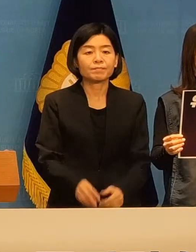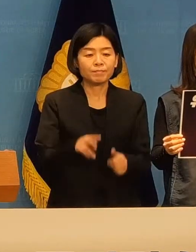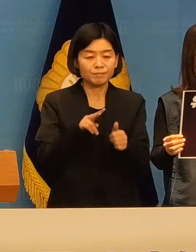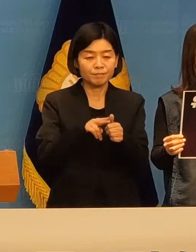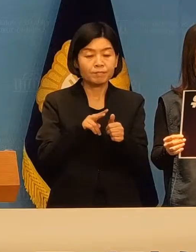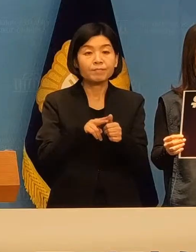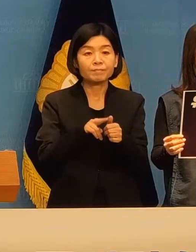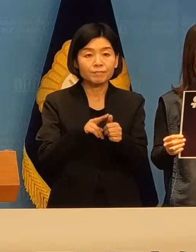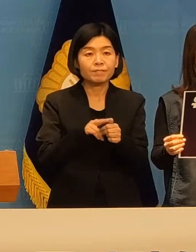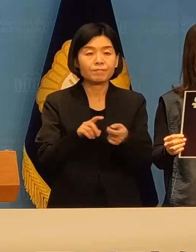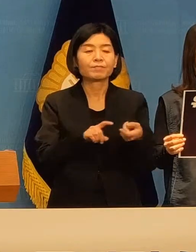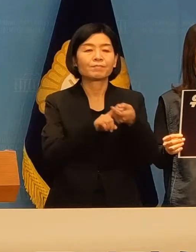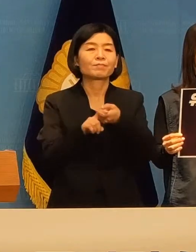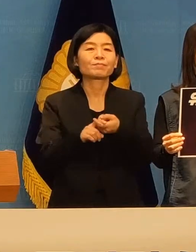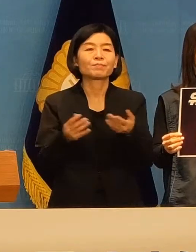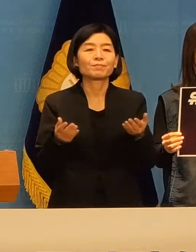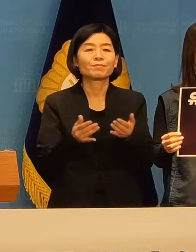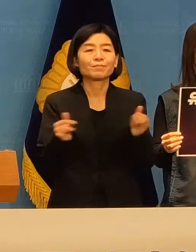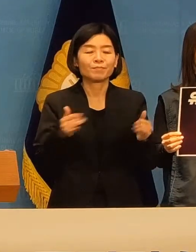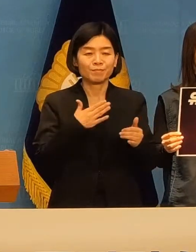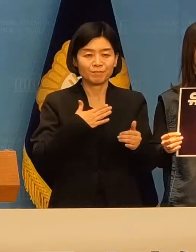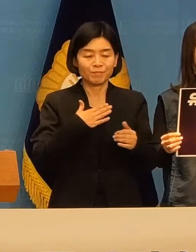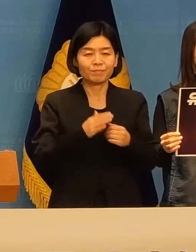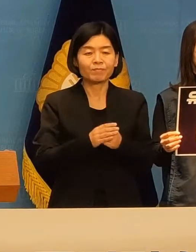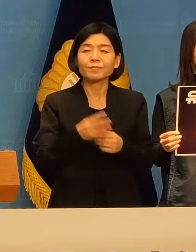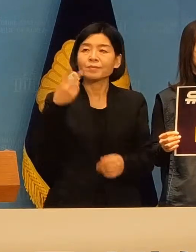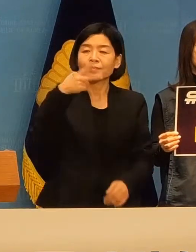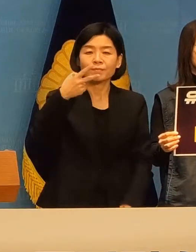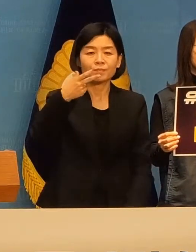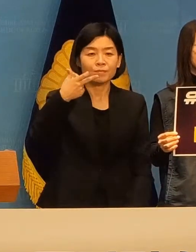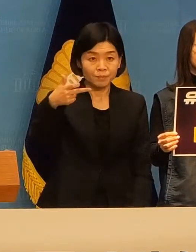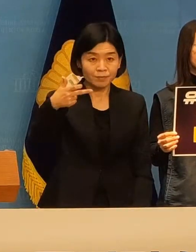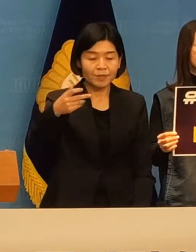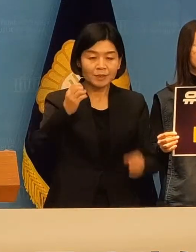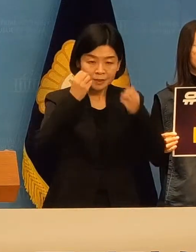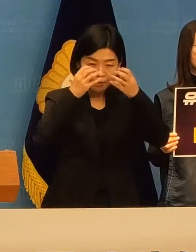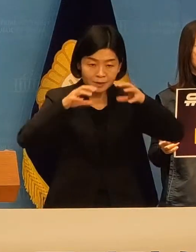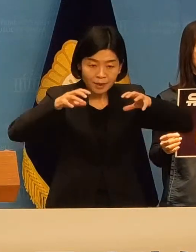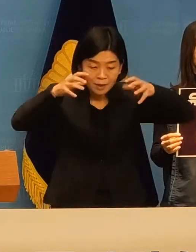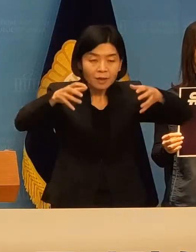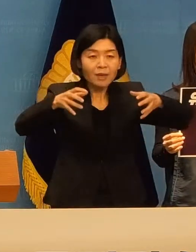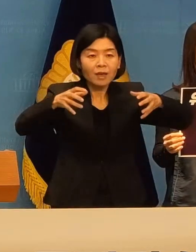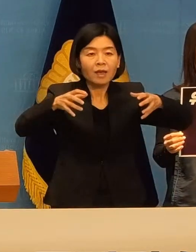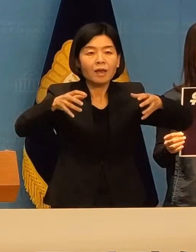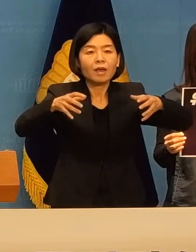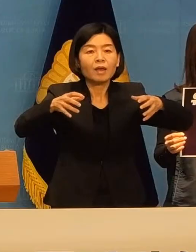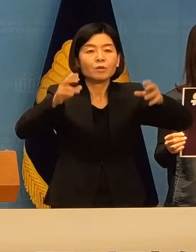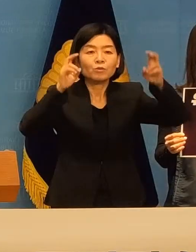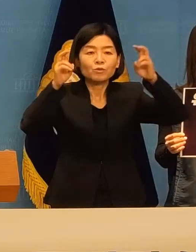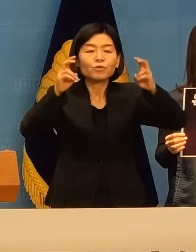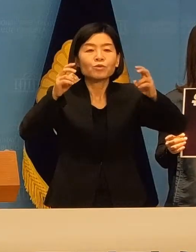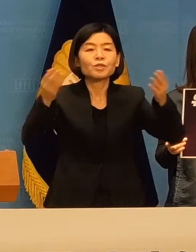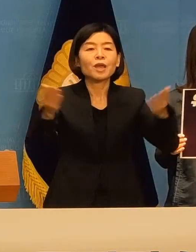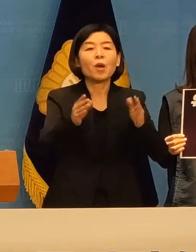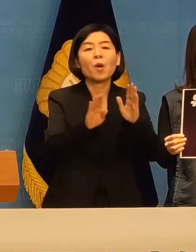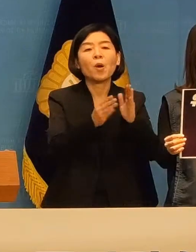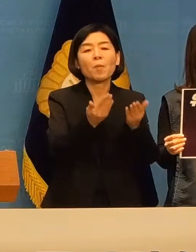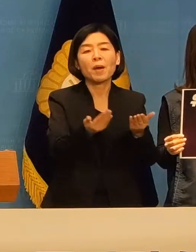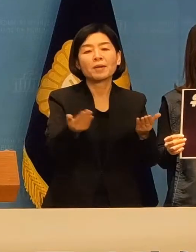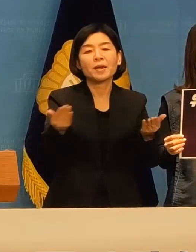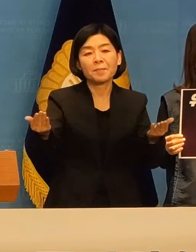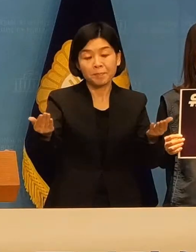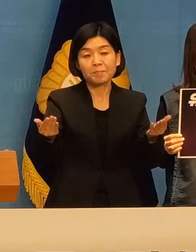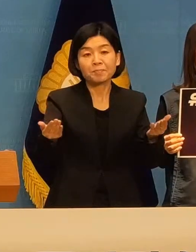마트산업노동조합위원장 강훈철입니다. 2017년 신세계그룹 채용 박람회에서 당시 정용진